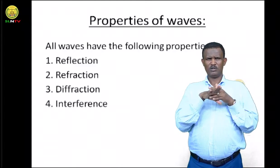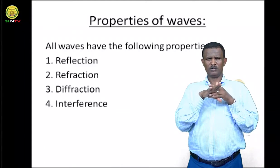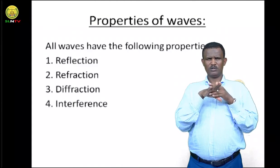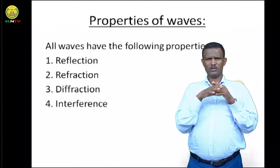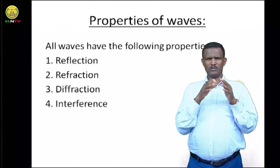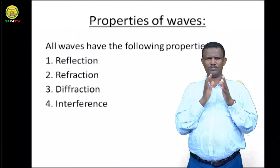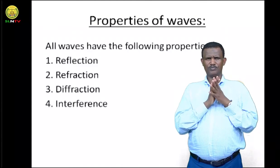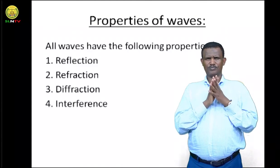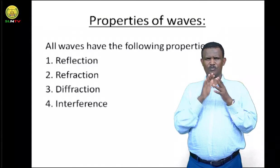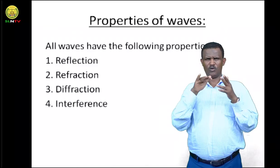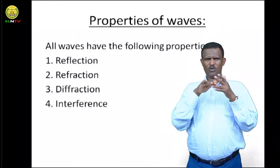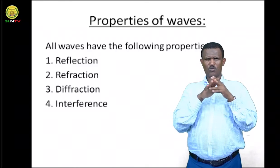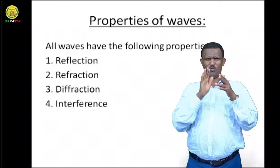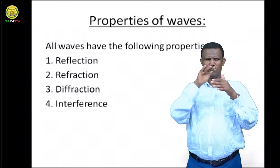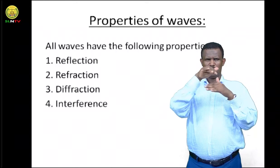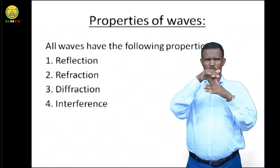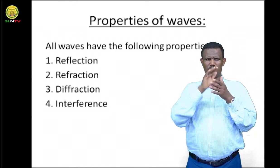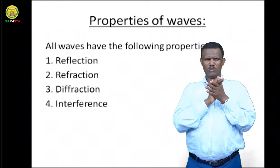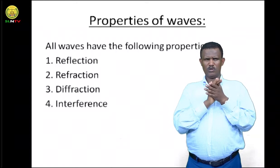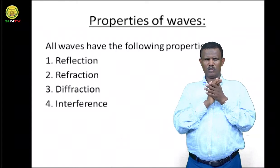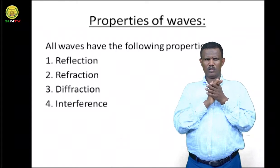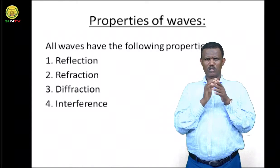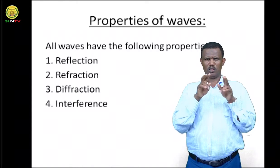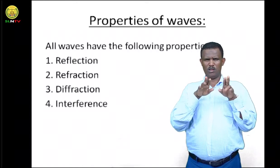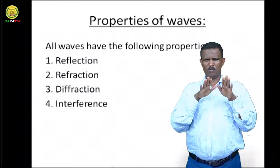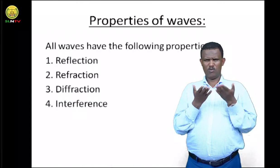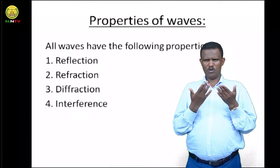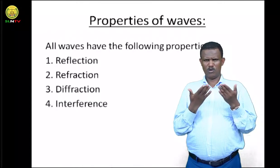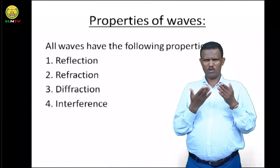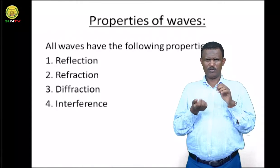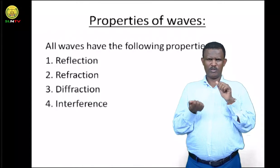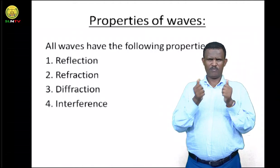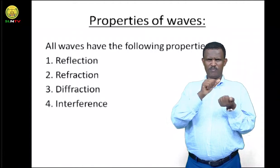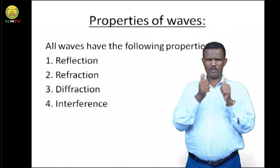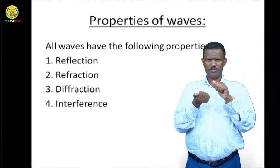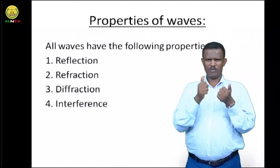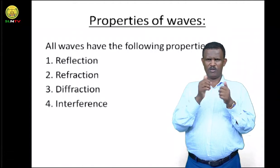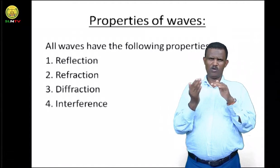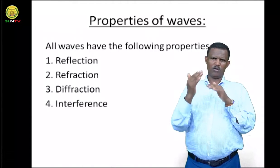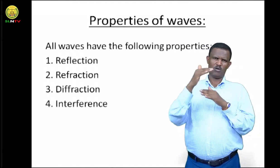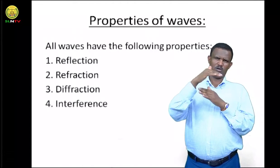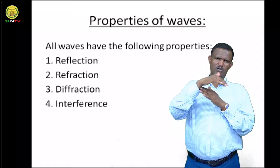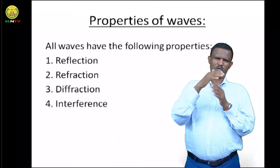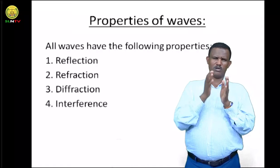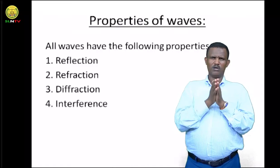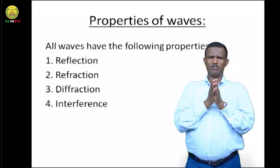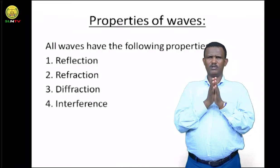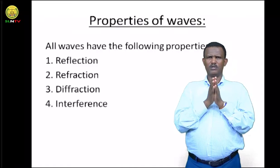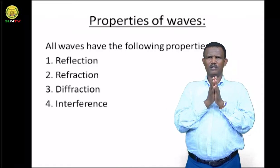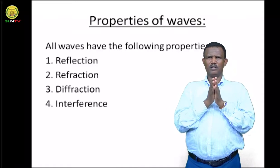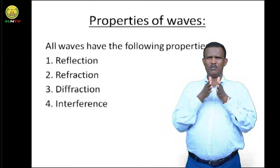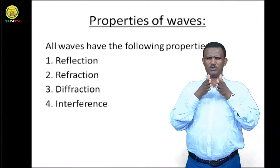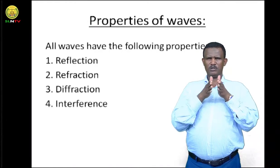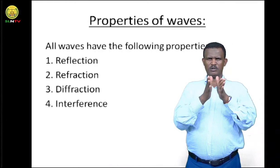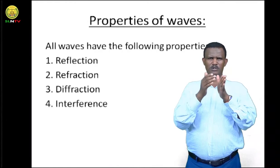laba walxood oo dhisatigo kala duwan yahay waxay sameysaa qaloocsan direction kibe jeedinaysa ama jihada